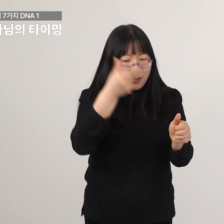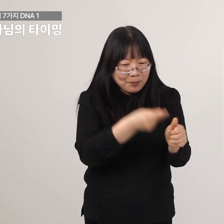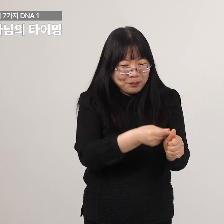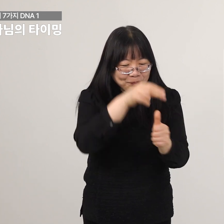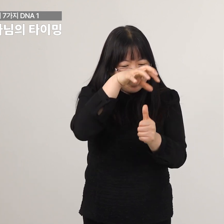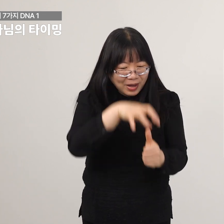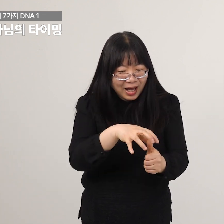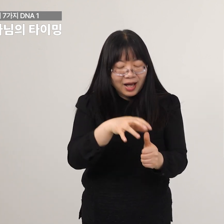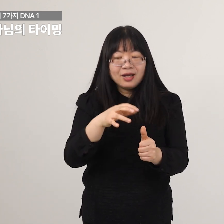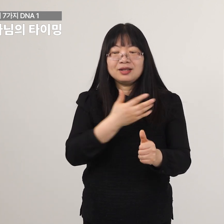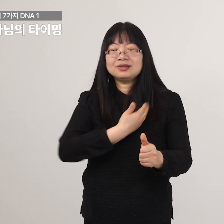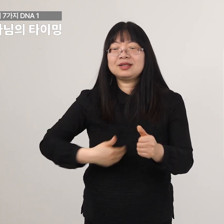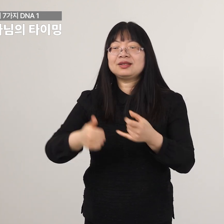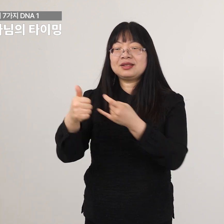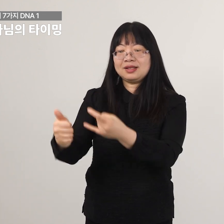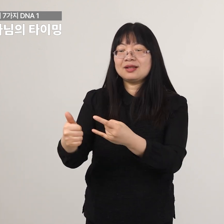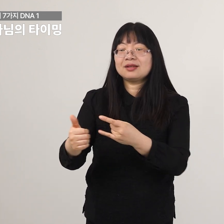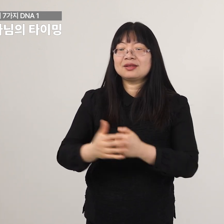묵혀있던 제자들에게